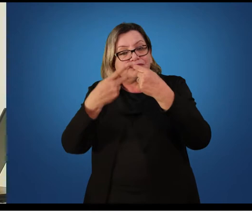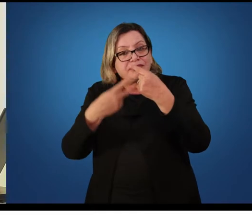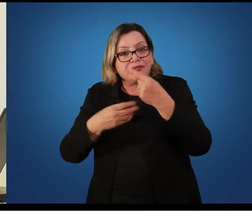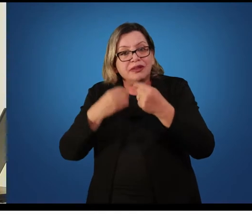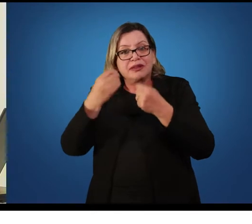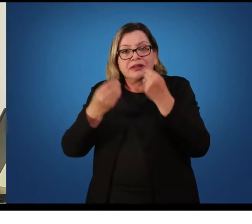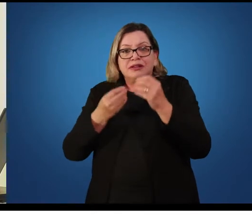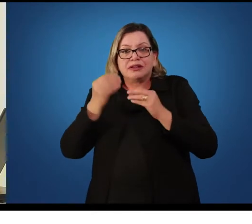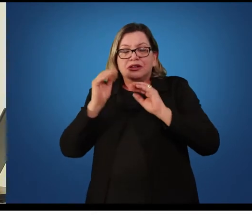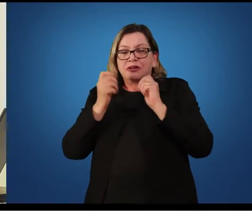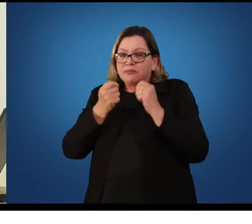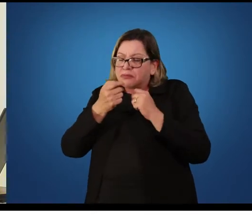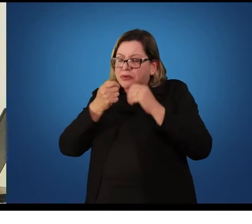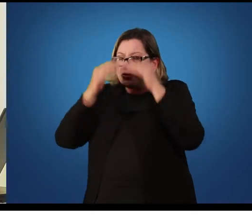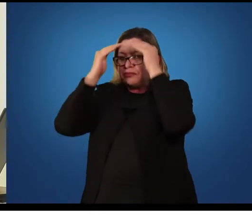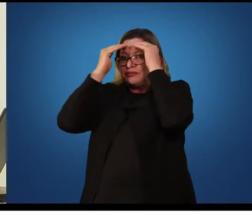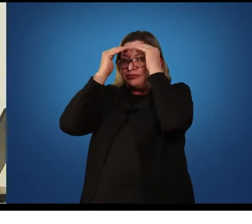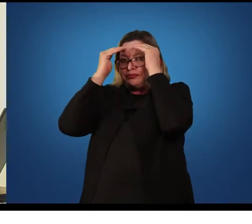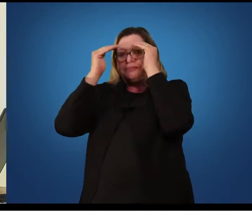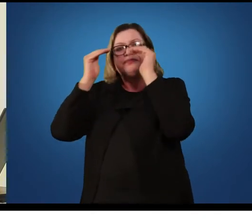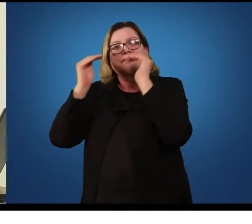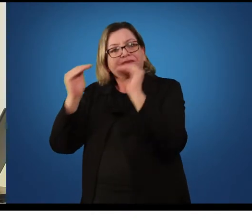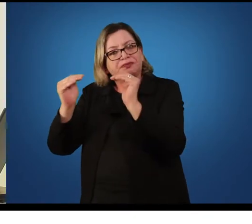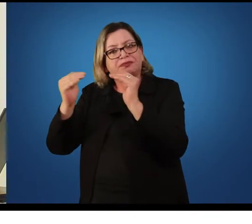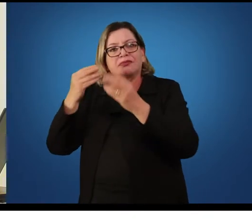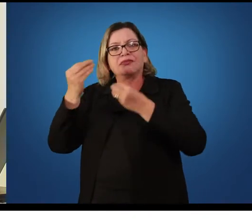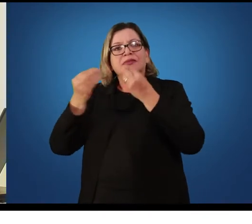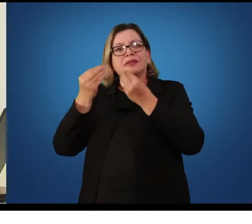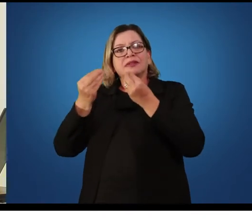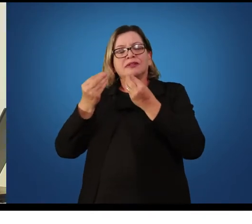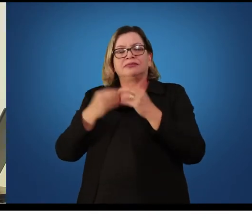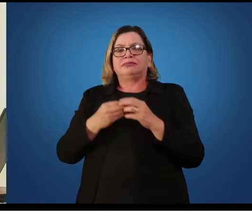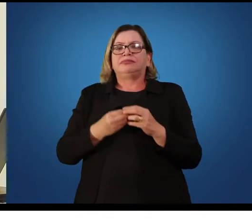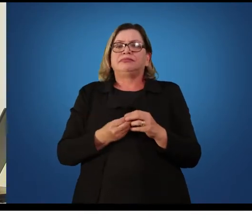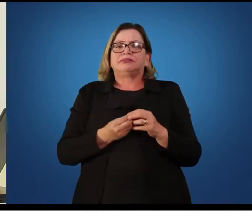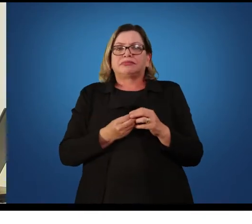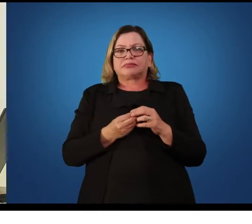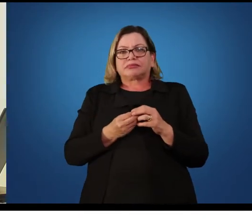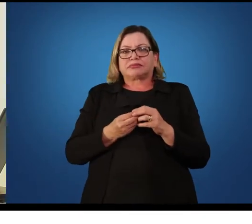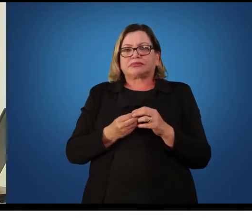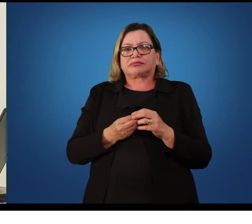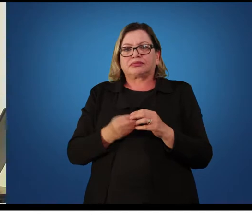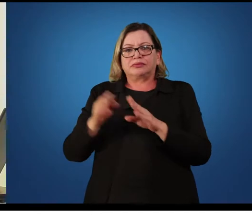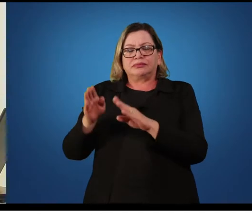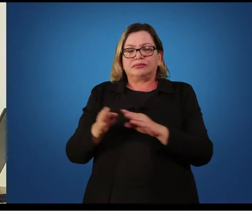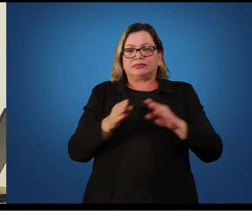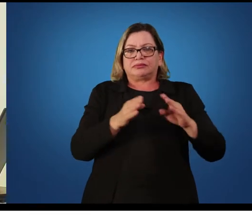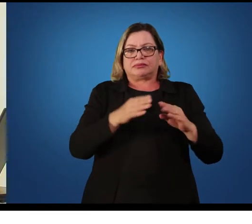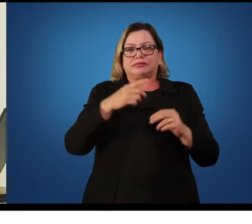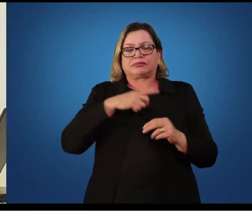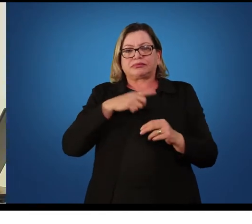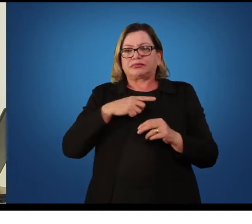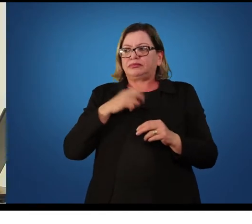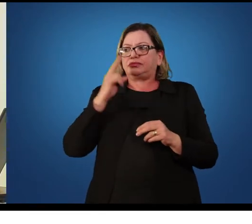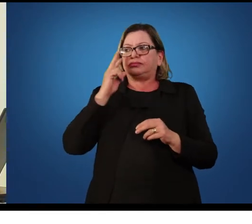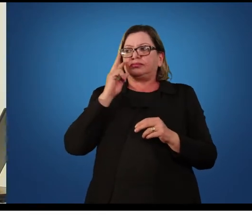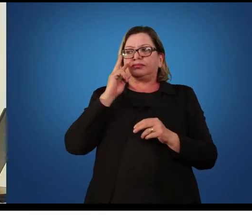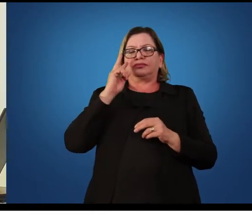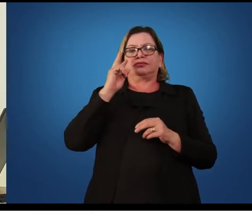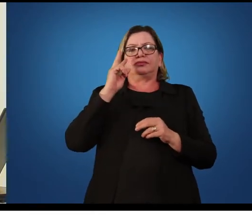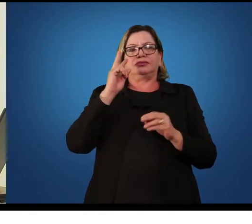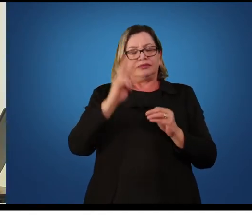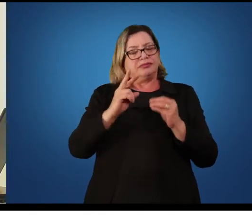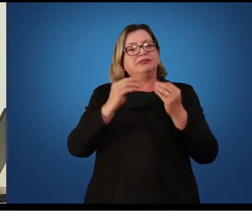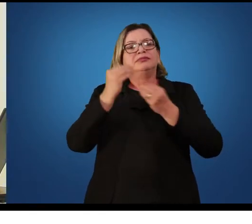pouca demanda ou nada de níveis atencionais. Então, tem um esquema que mostra